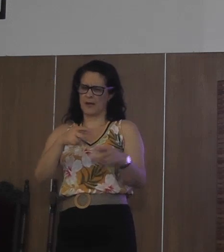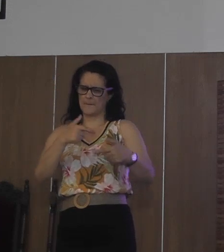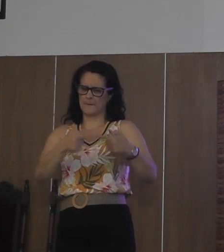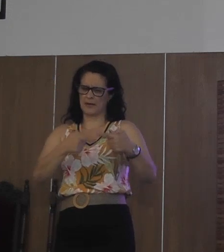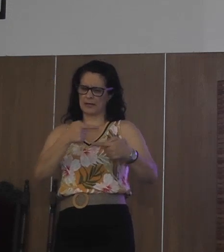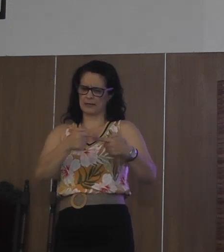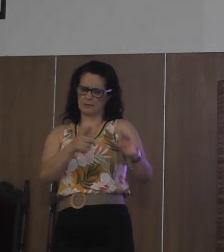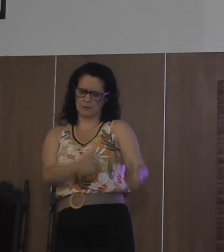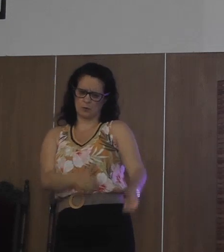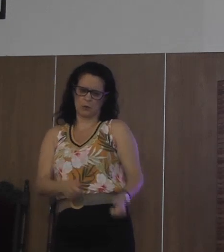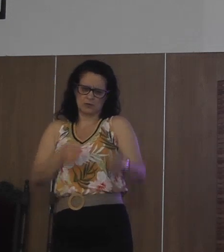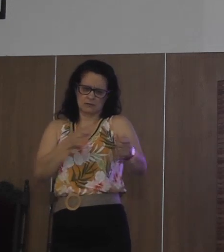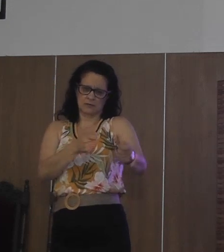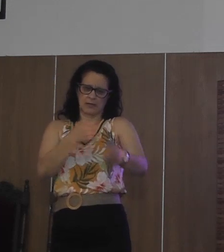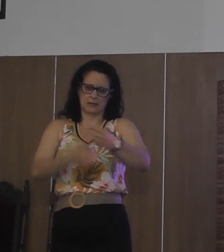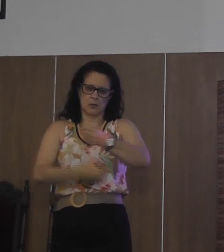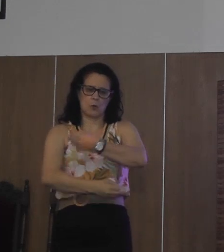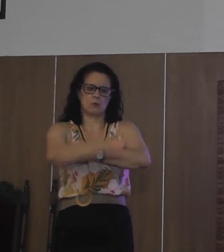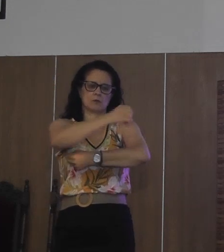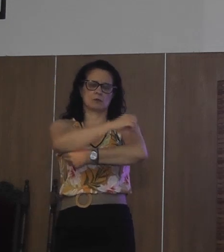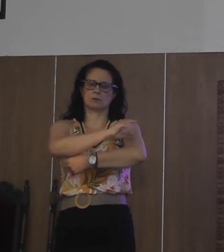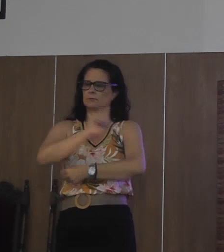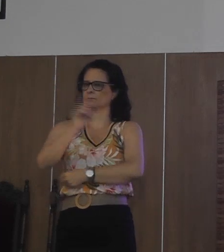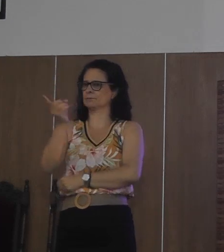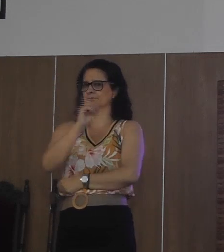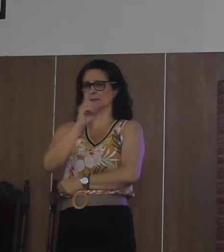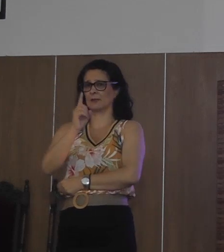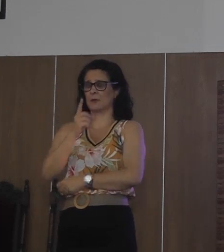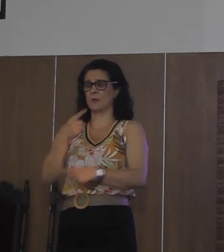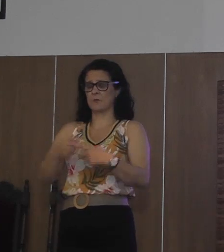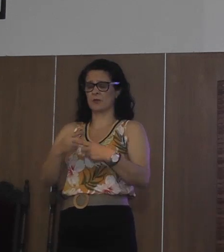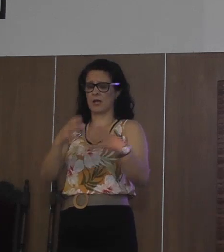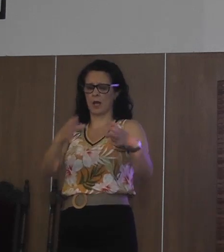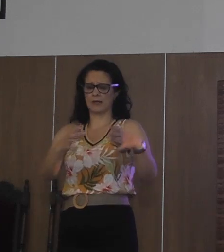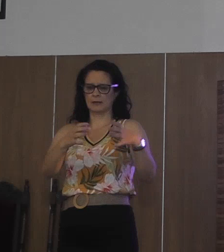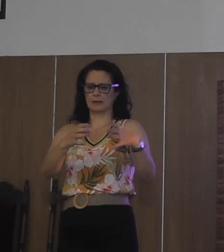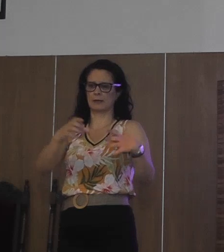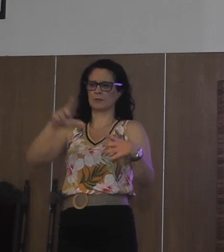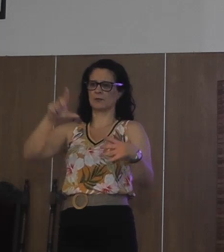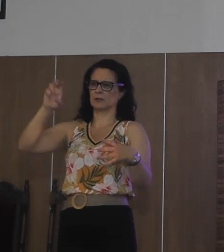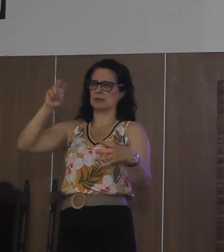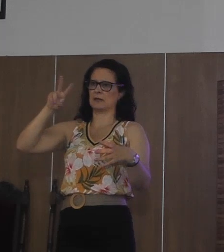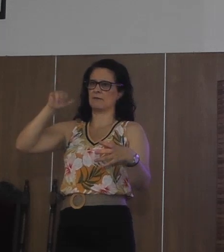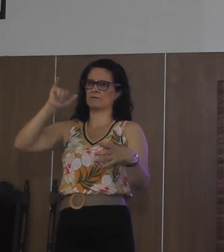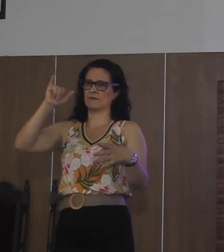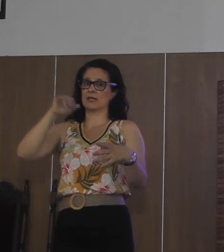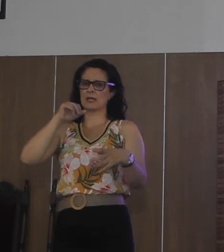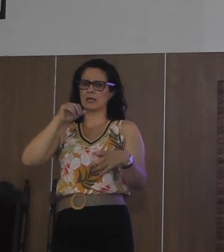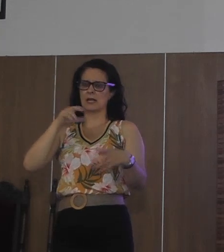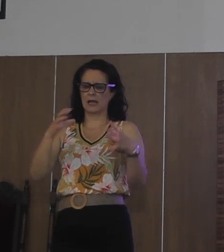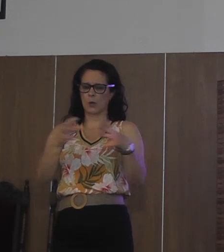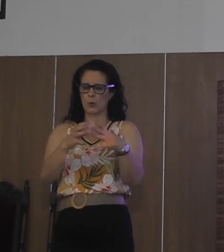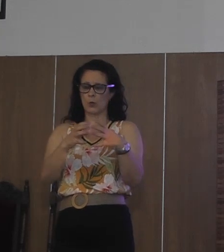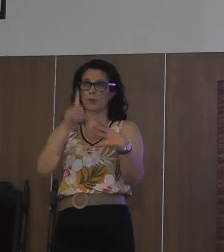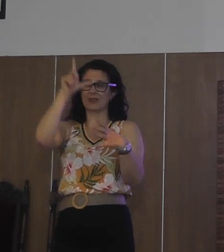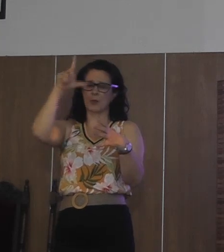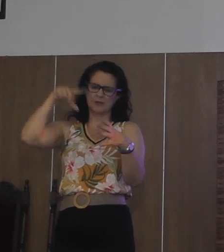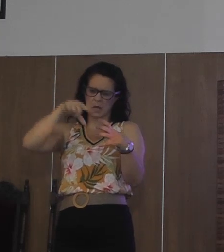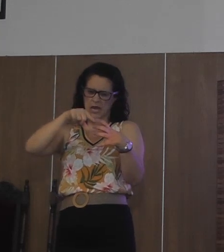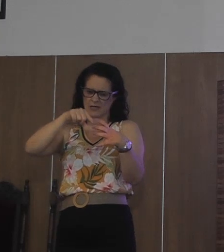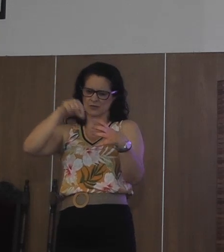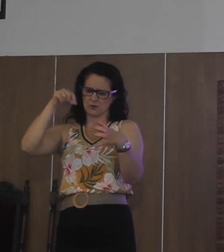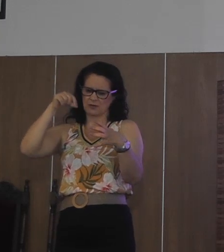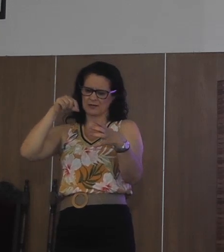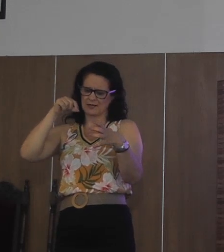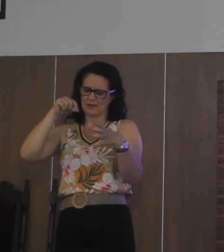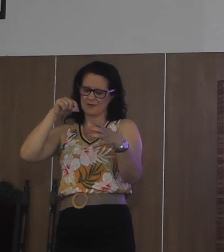guerra com escudo. Levi foi escolhido, a tribo de Levi foi escolhida para cuidar das coisas do Senhor.